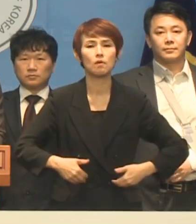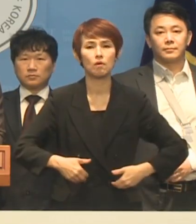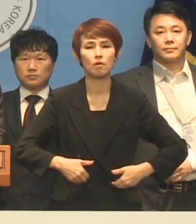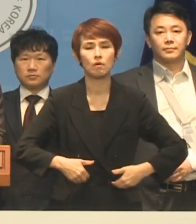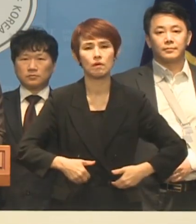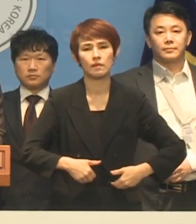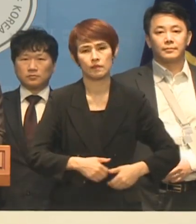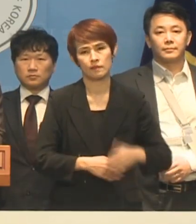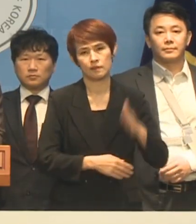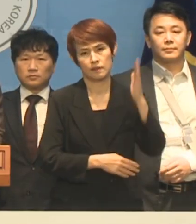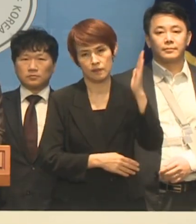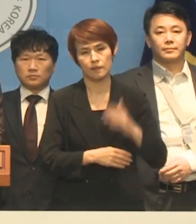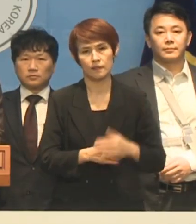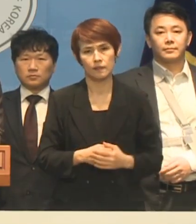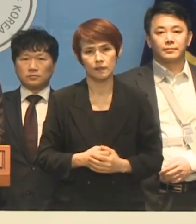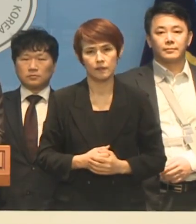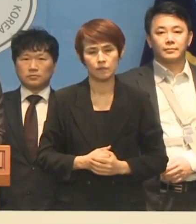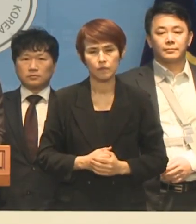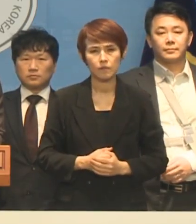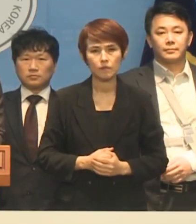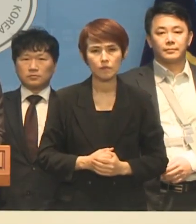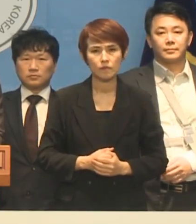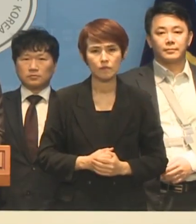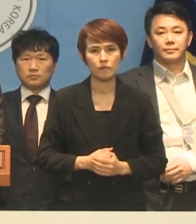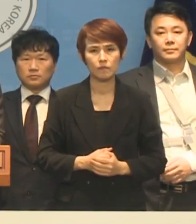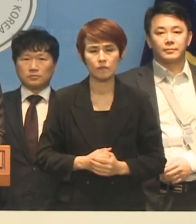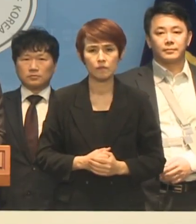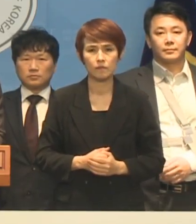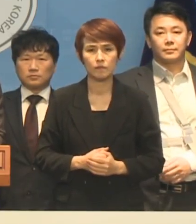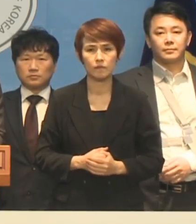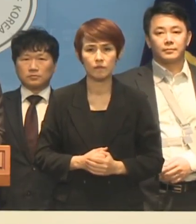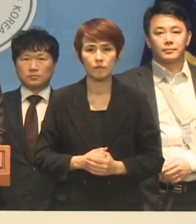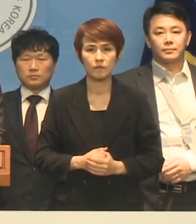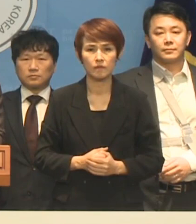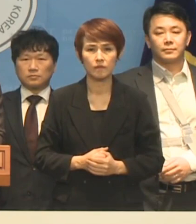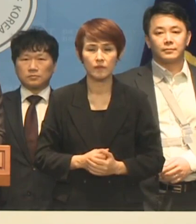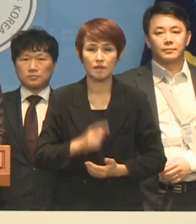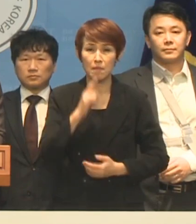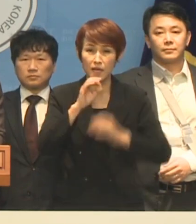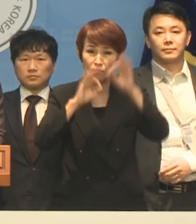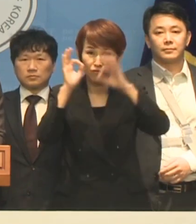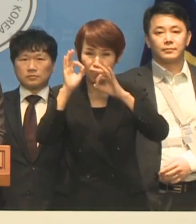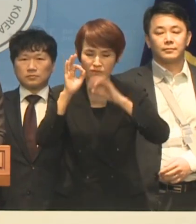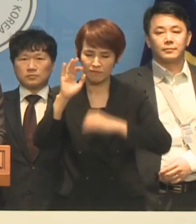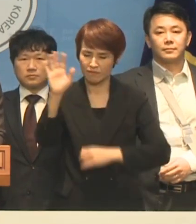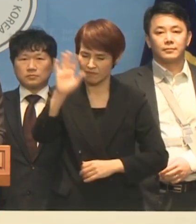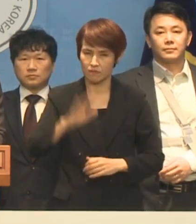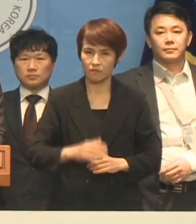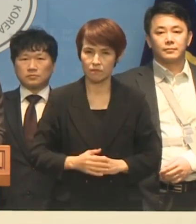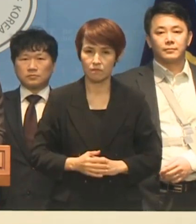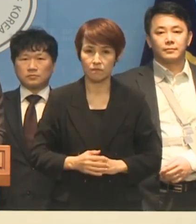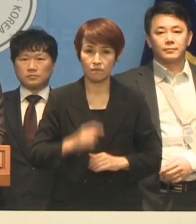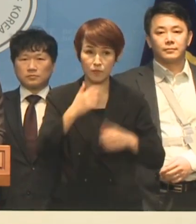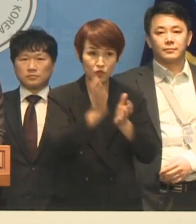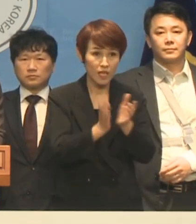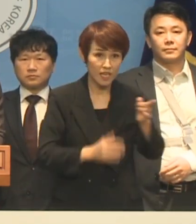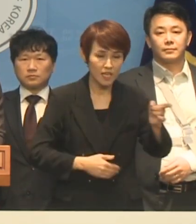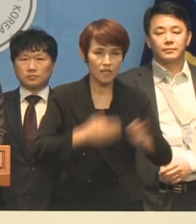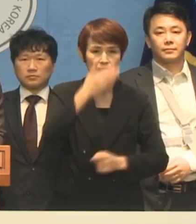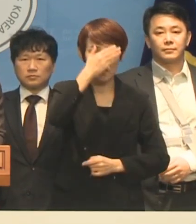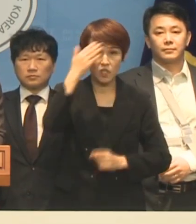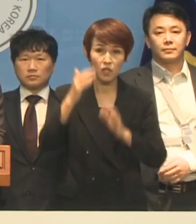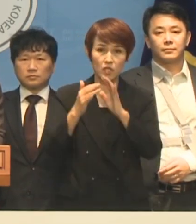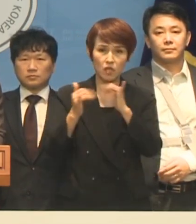발언을 하였습니다. 이는 단순한 실언이 아니라 민주당이 청년들을